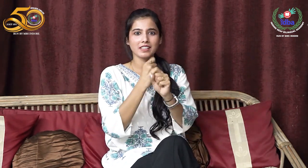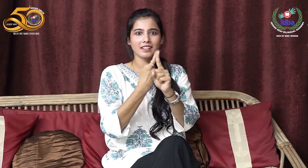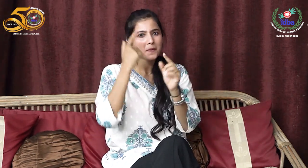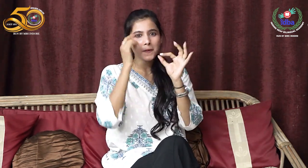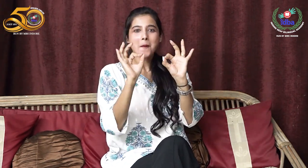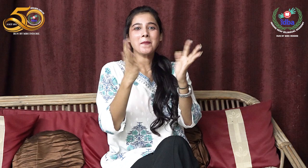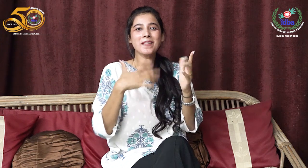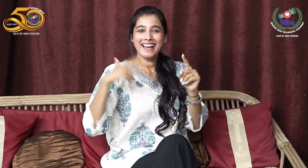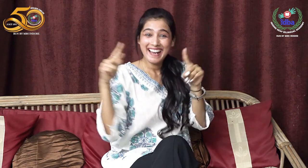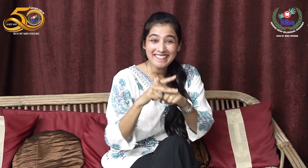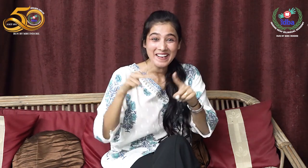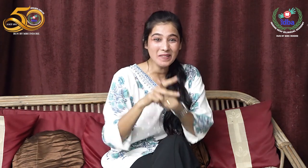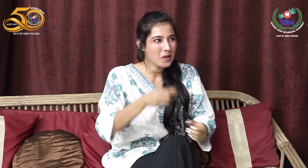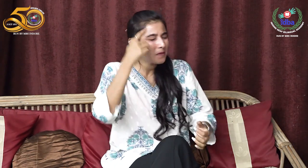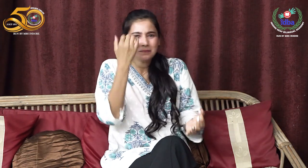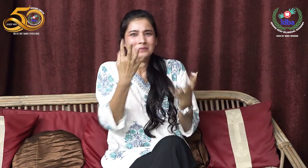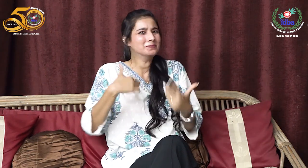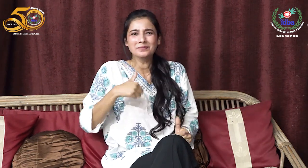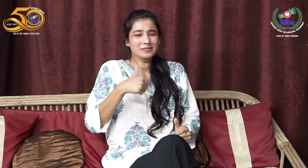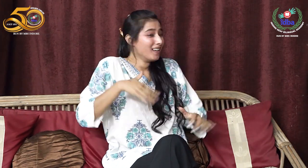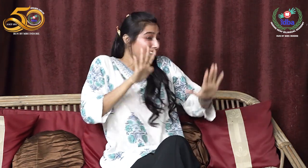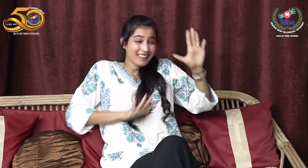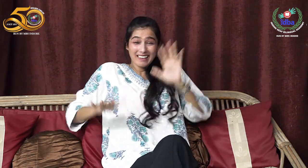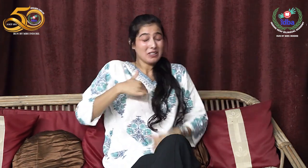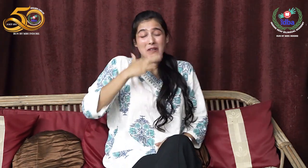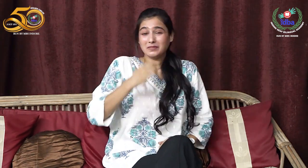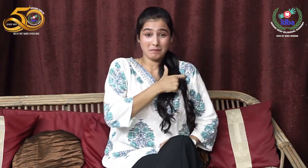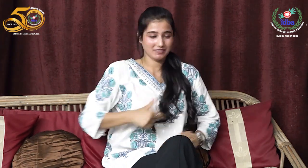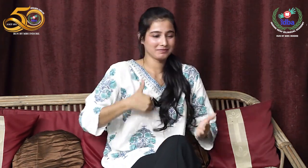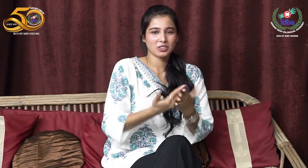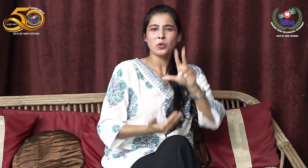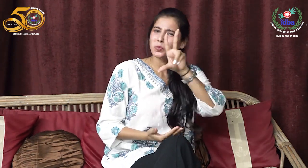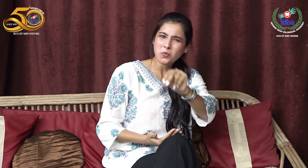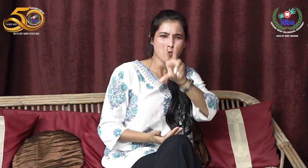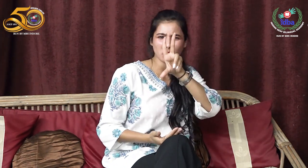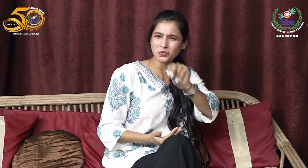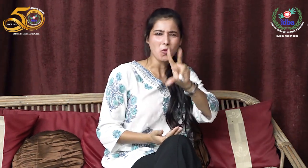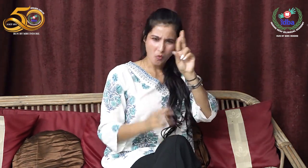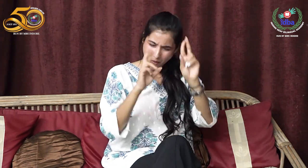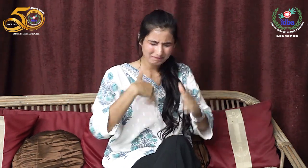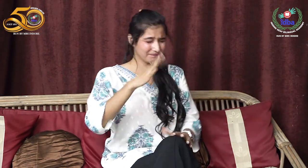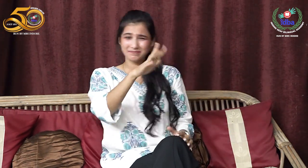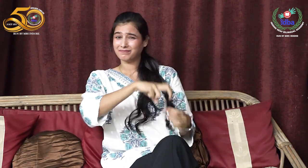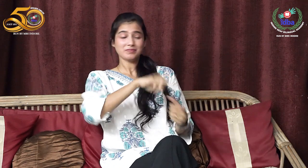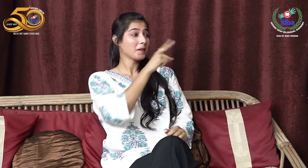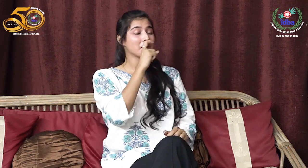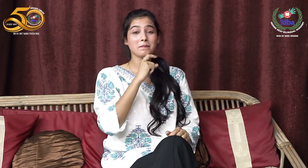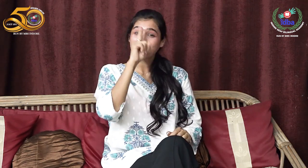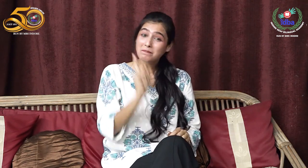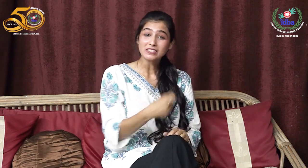मिला, यहाँ सब कुछ मिला, पर मैं जो थी बहुत सीरियस नहीं ले रही थी। बट फिर भी मैंने मना किया कि मुझे सीरियसली जाना भी नहीं है, पर ममता